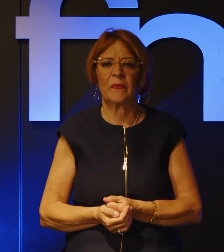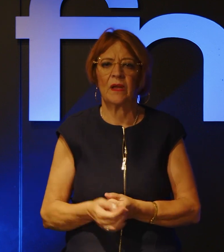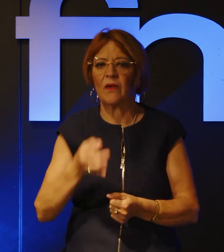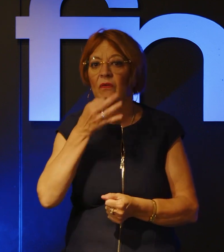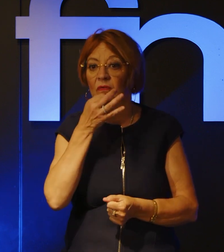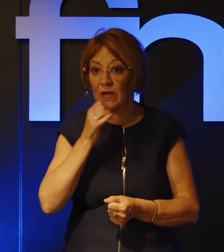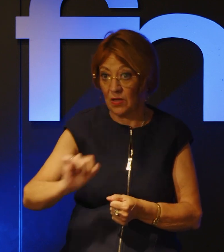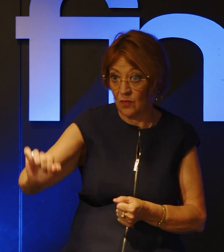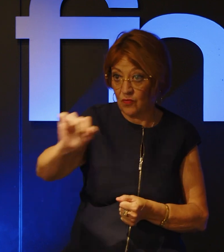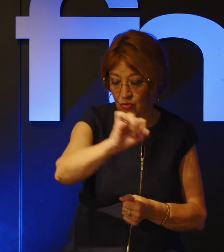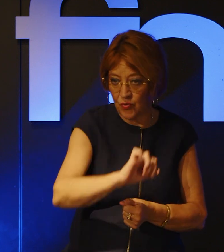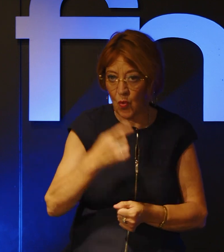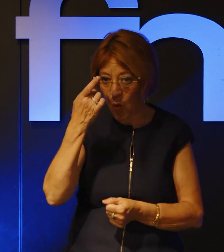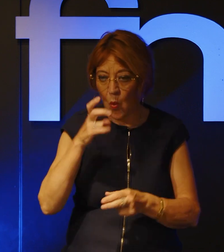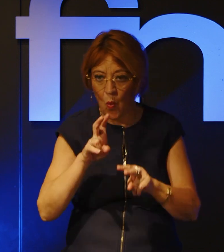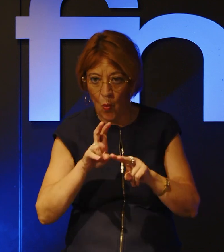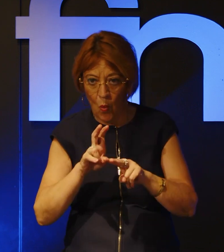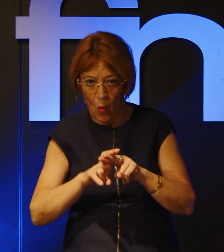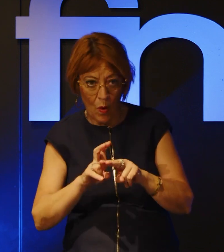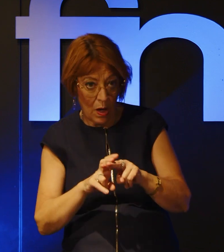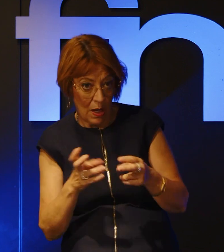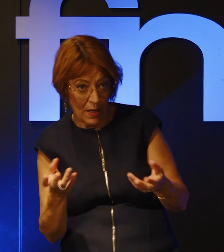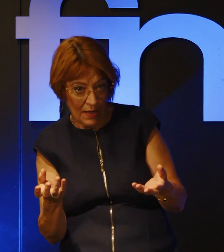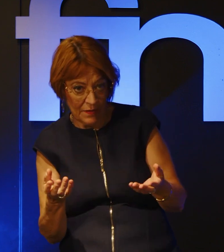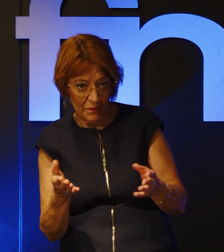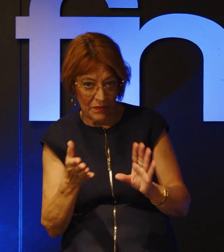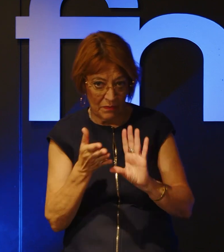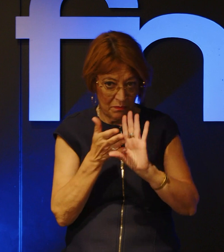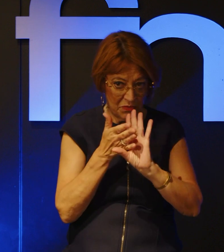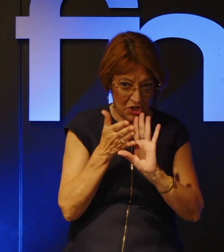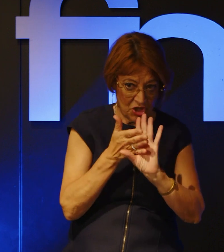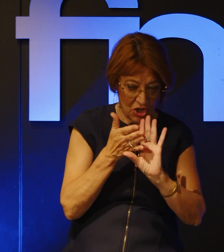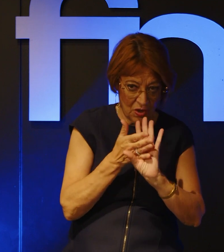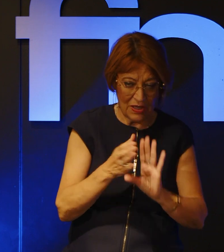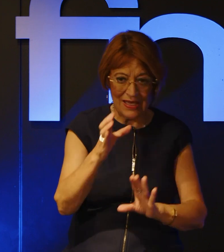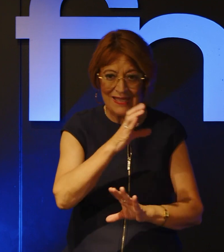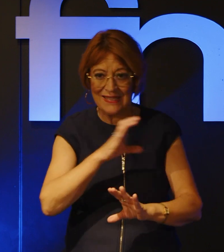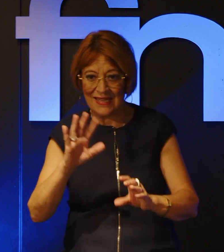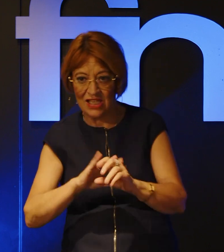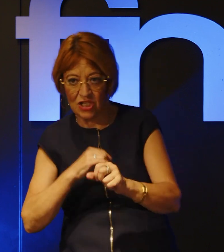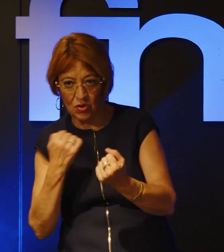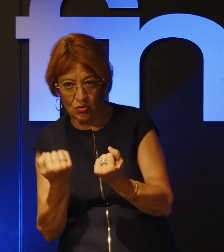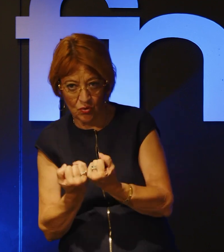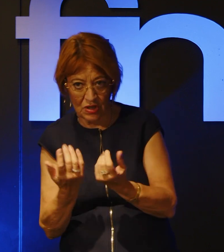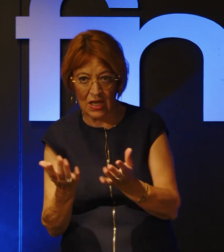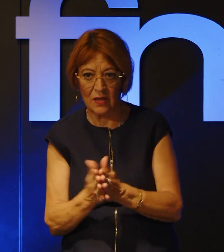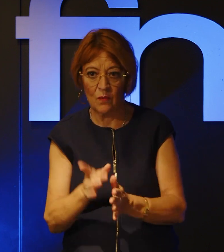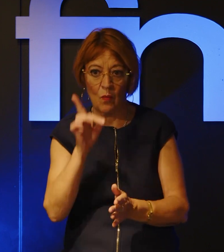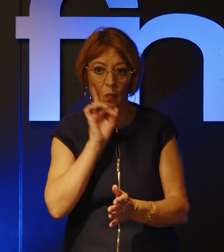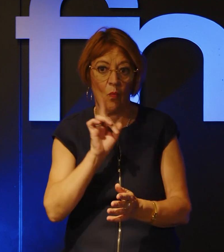falo-vos de um lugar de psicóloga cientista social e